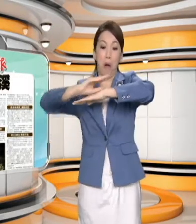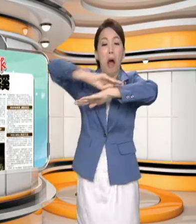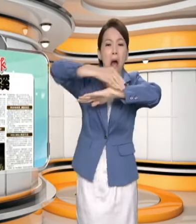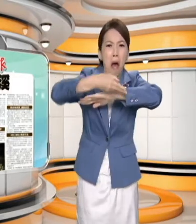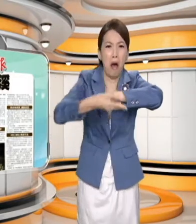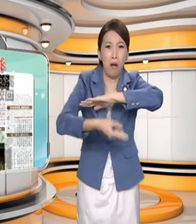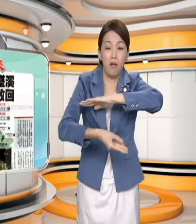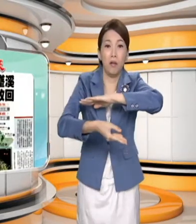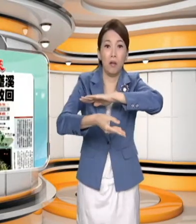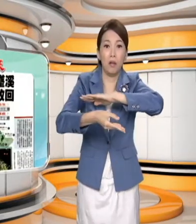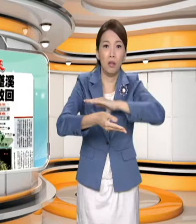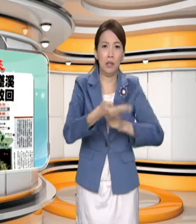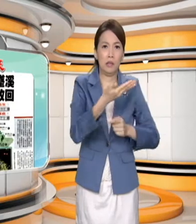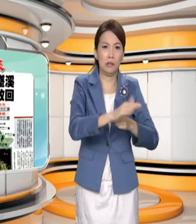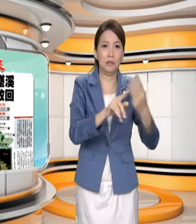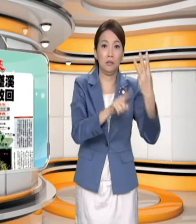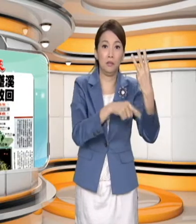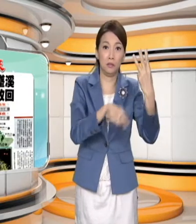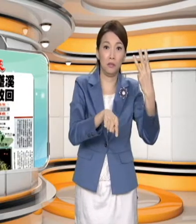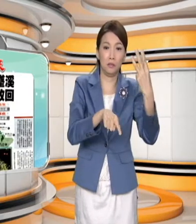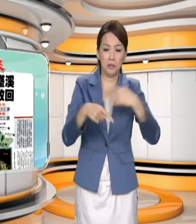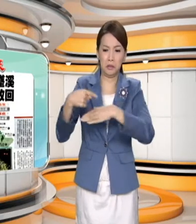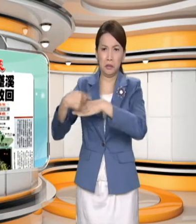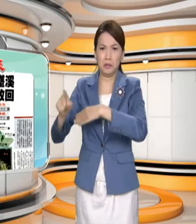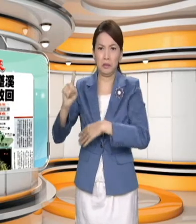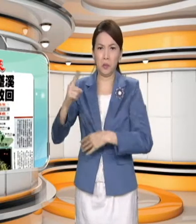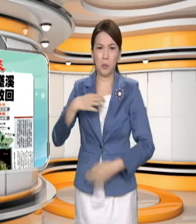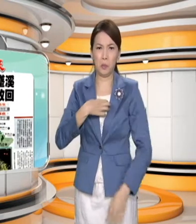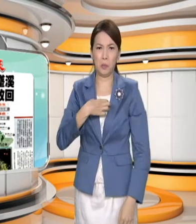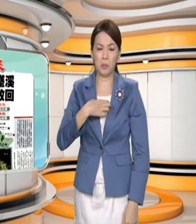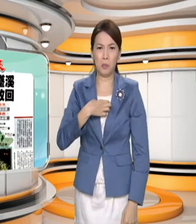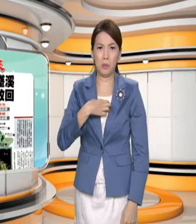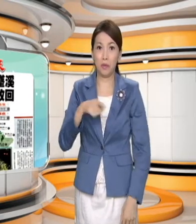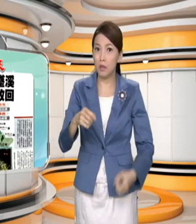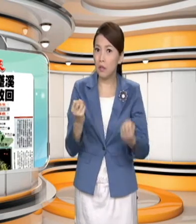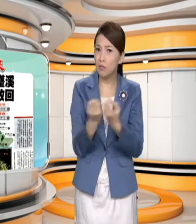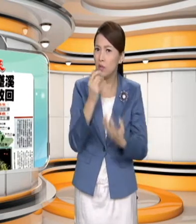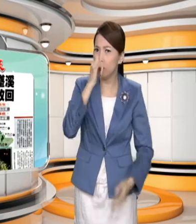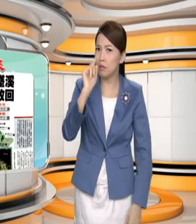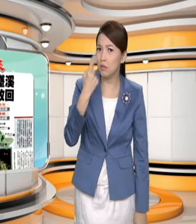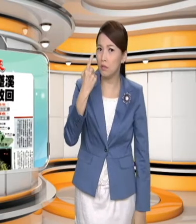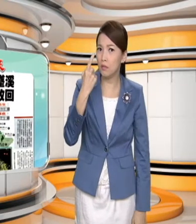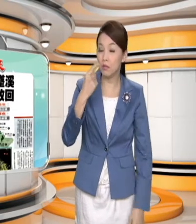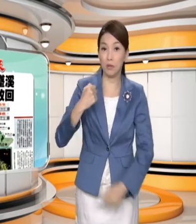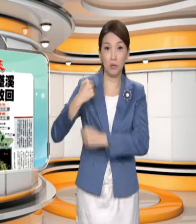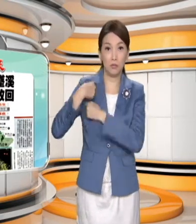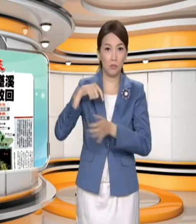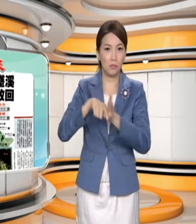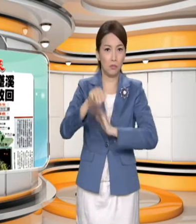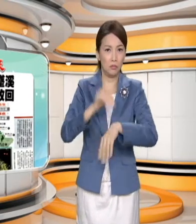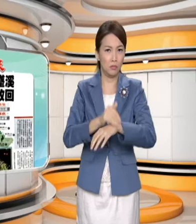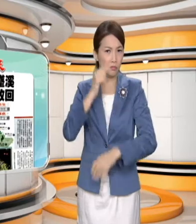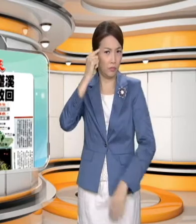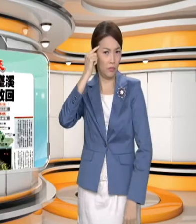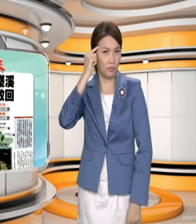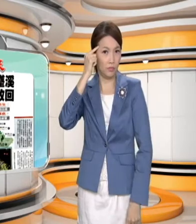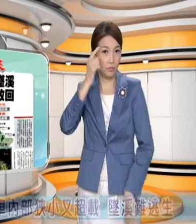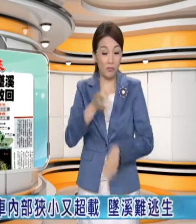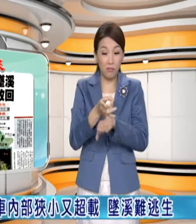坠机，造成了三死一命为的相关报道。而针对这一起意外，就有军事专家认